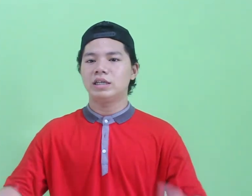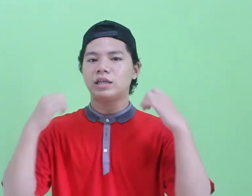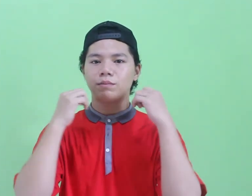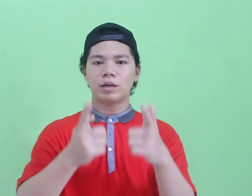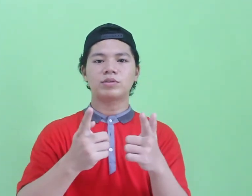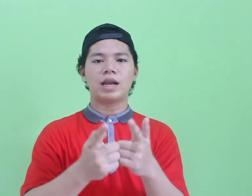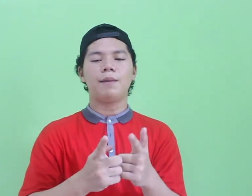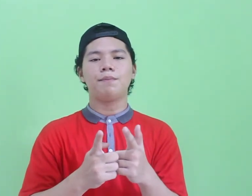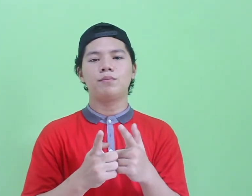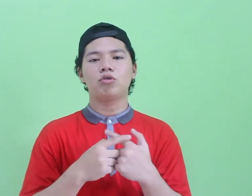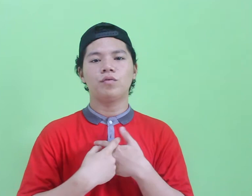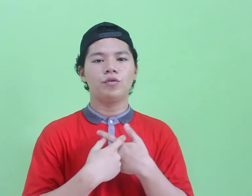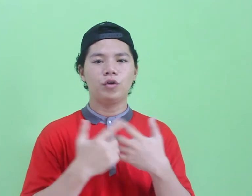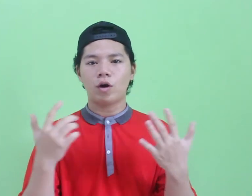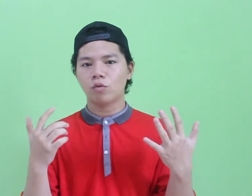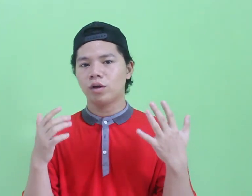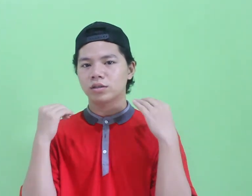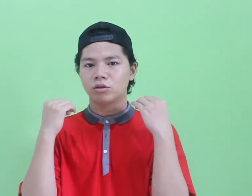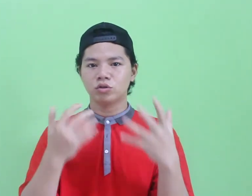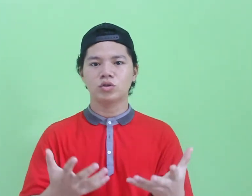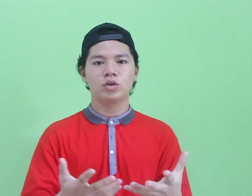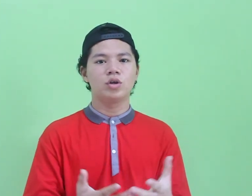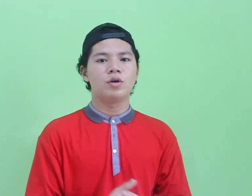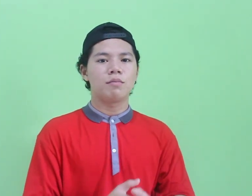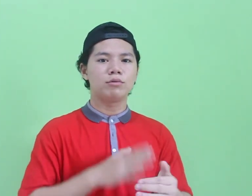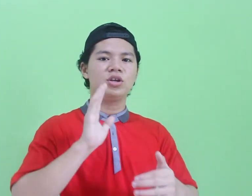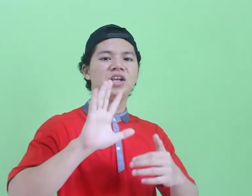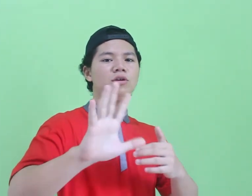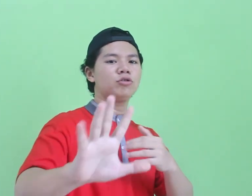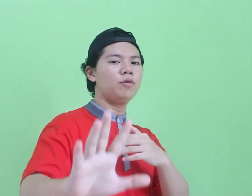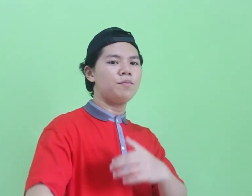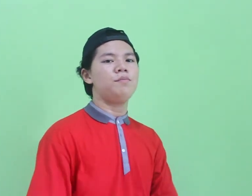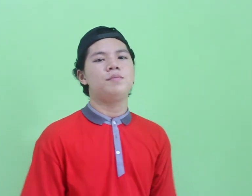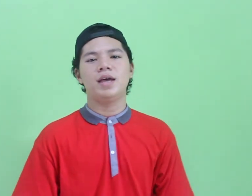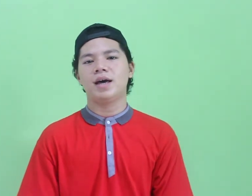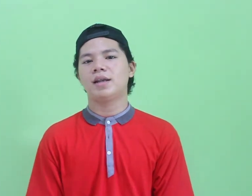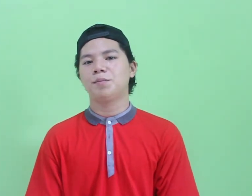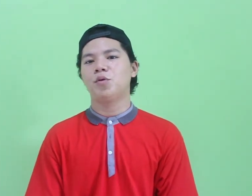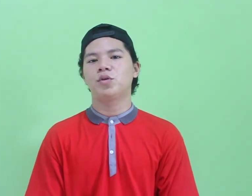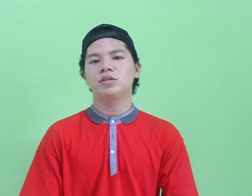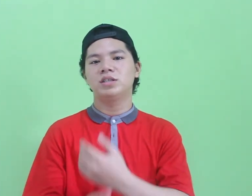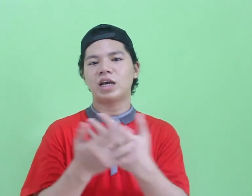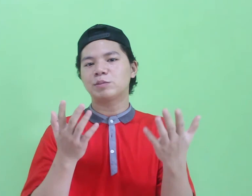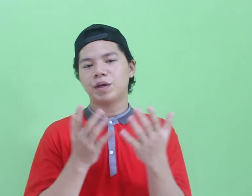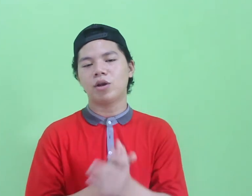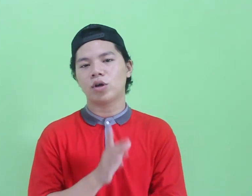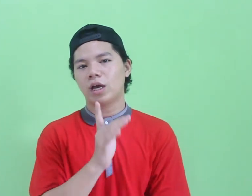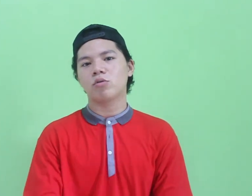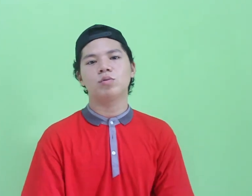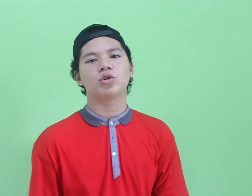tetap subscribe, nonton video-video aku yang terus bermunculan di YouTube. Biarpun disuspend, oke, aku mencoba